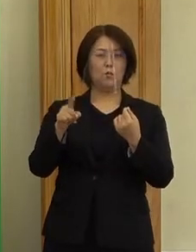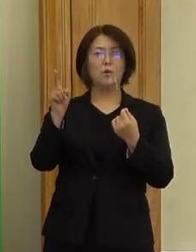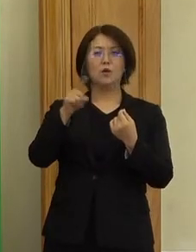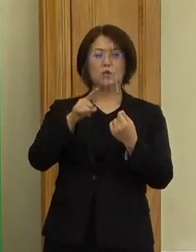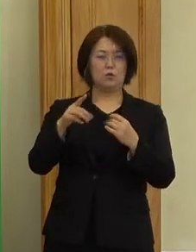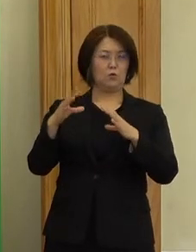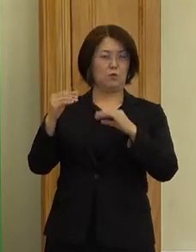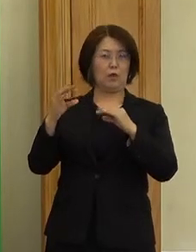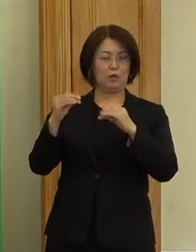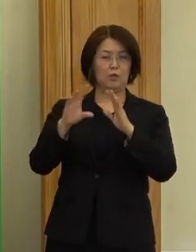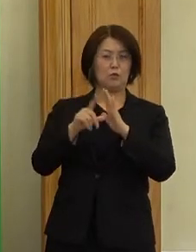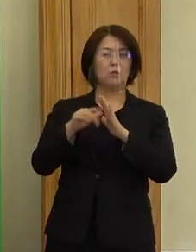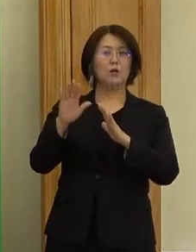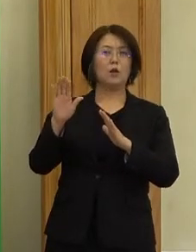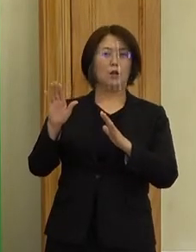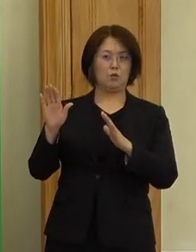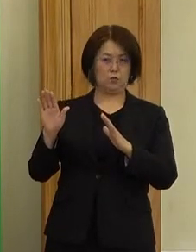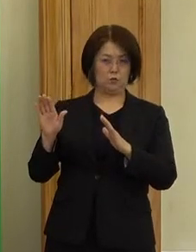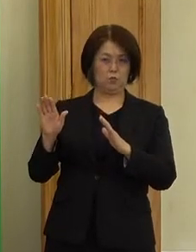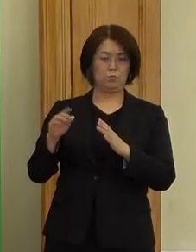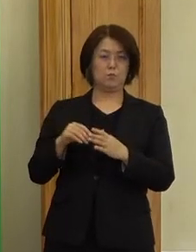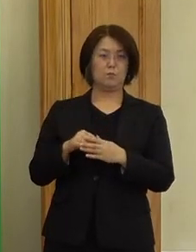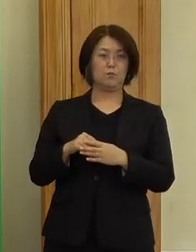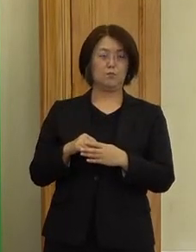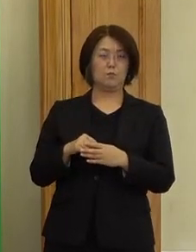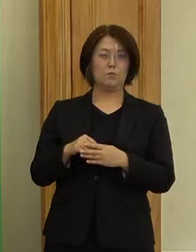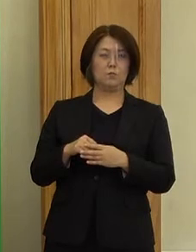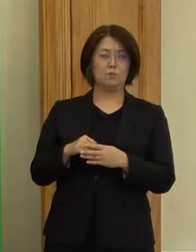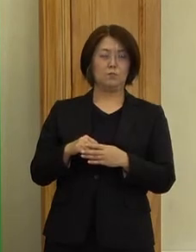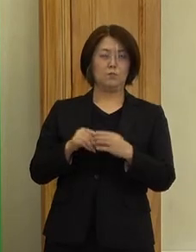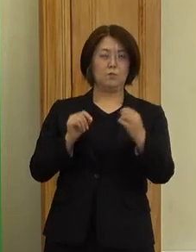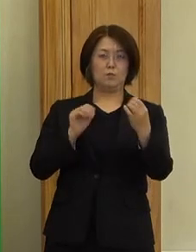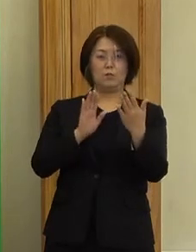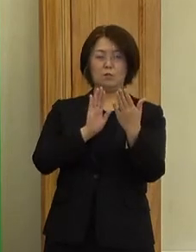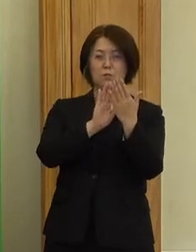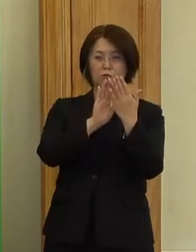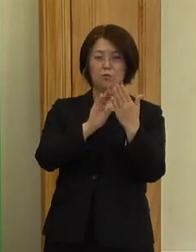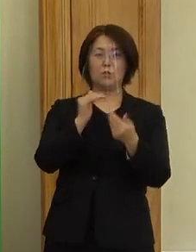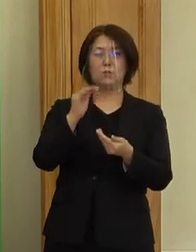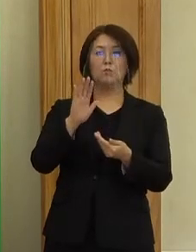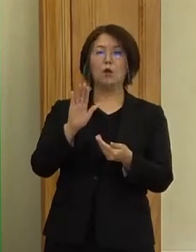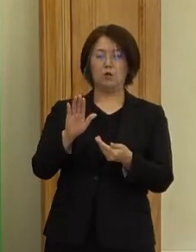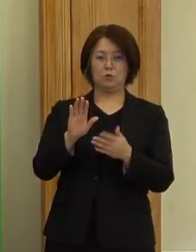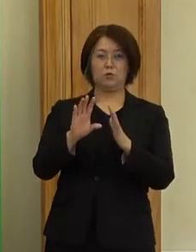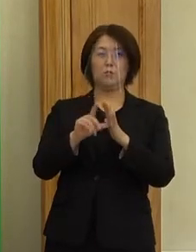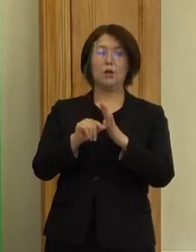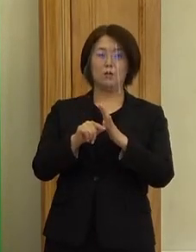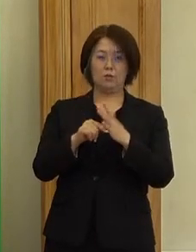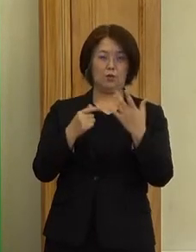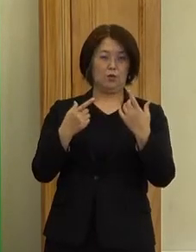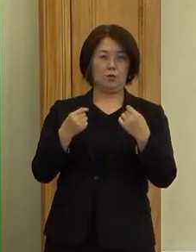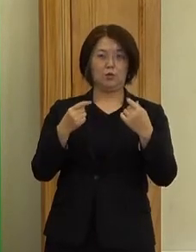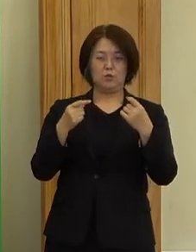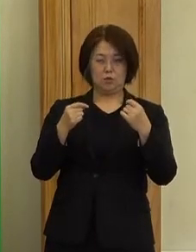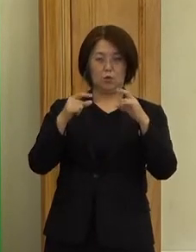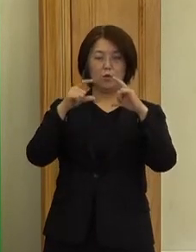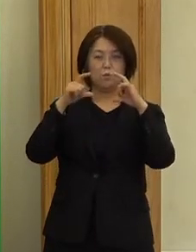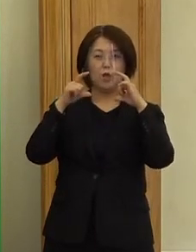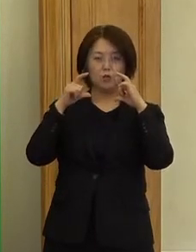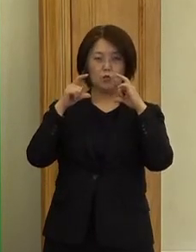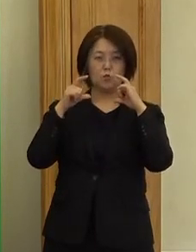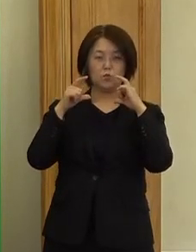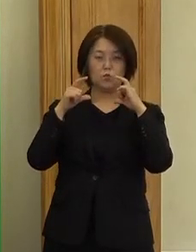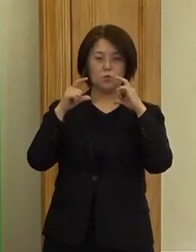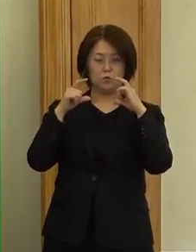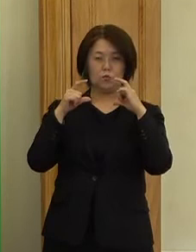と話す機会もある、それから近距離に接する場合もある、そのような時はやはりしっかりとマスクを着用